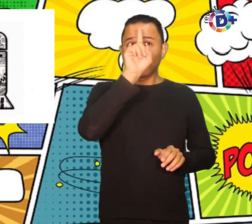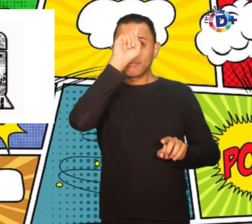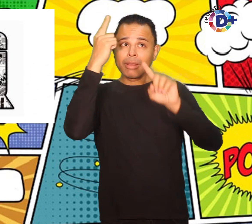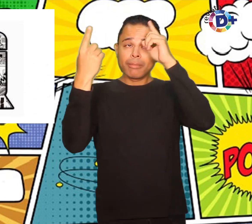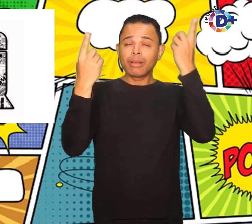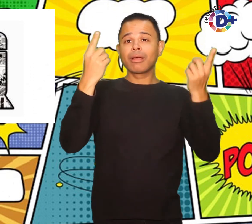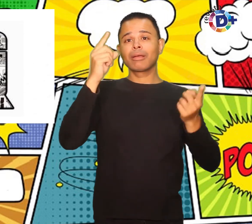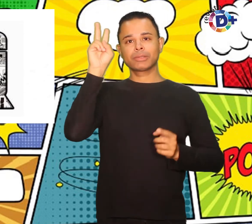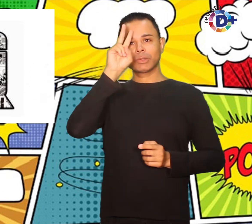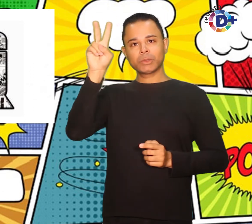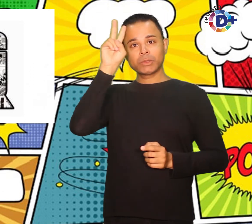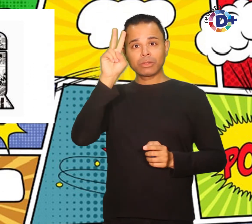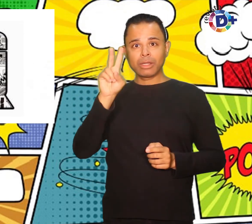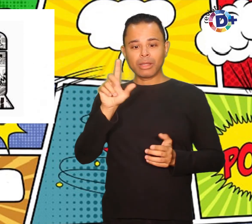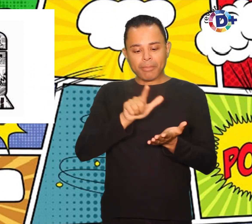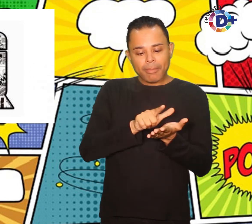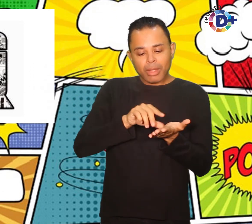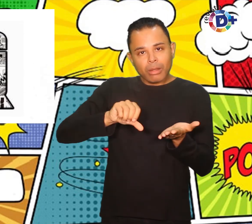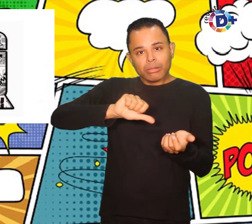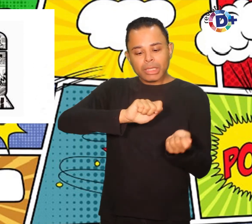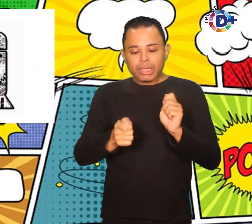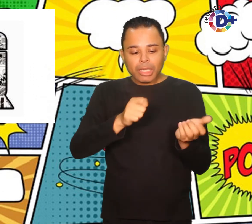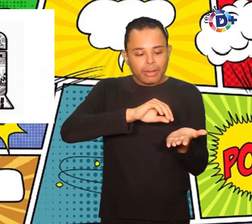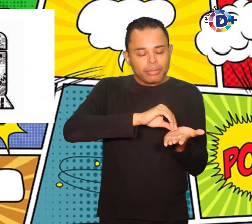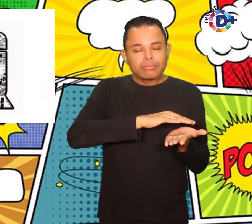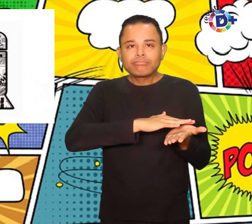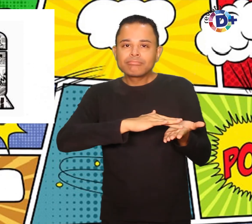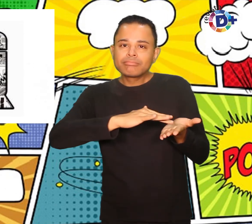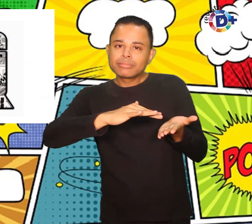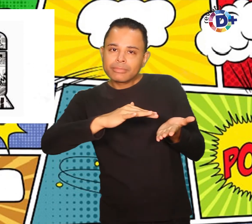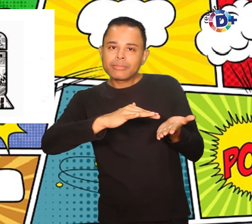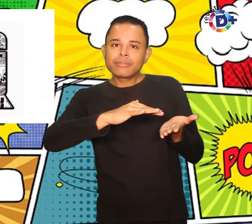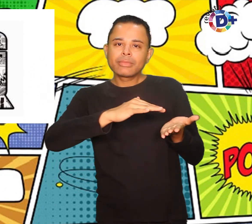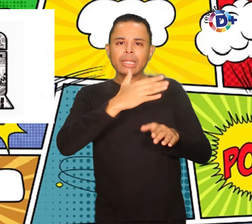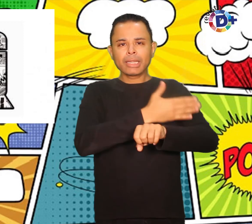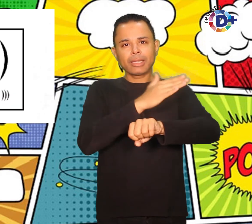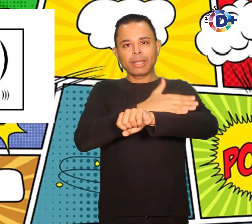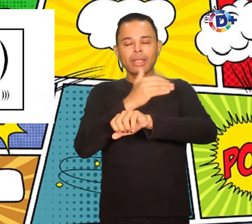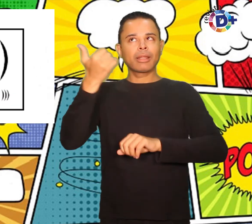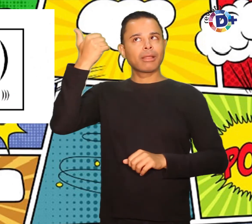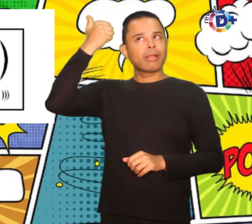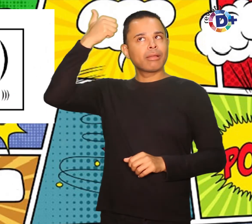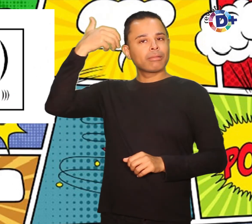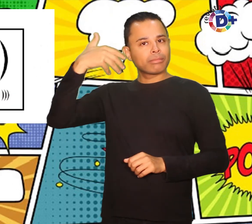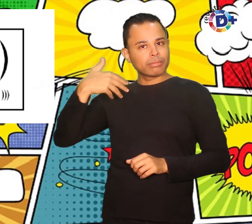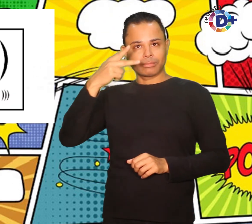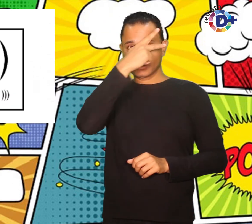em alto relevo com o papel ea fazer áudio descrição para as pessoas com deficiência